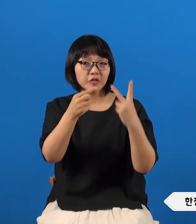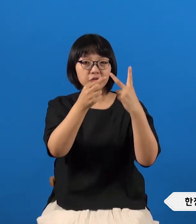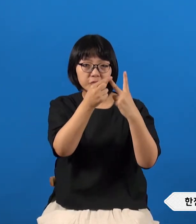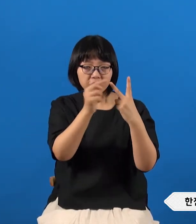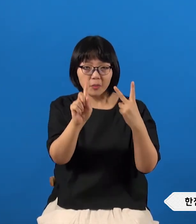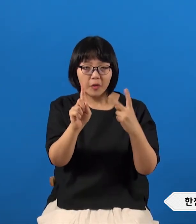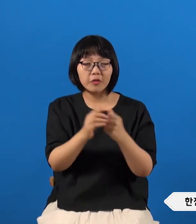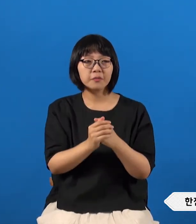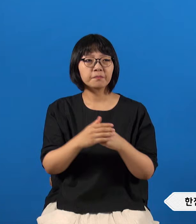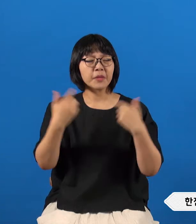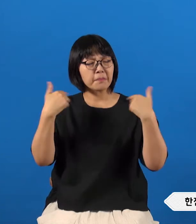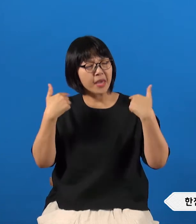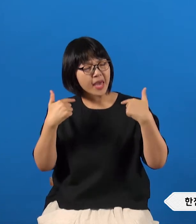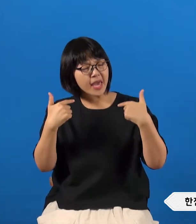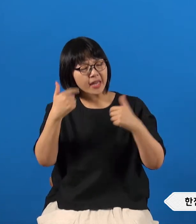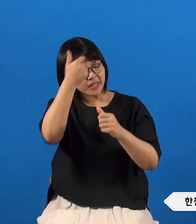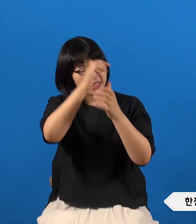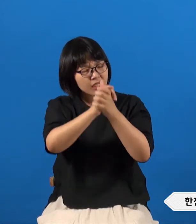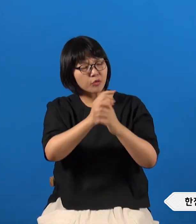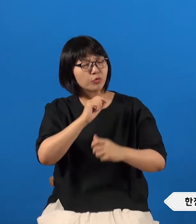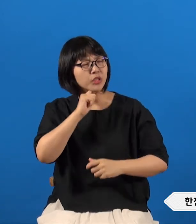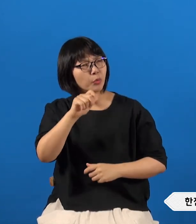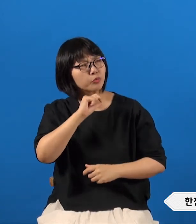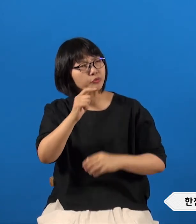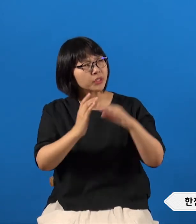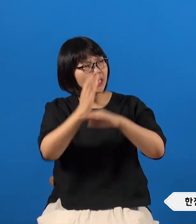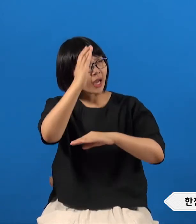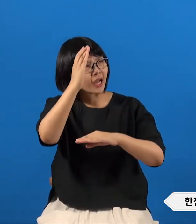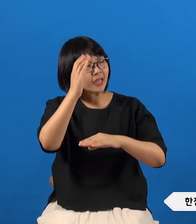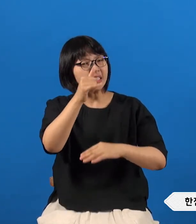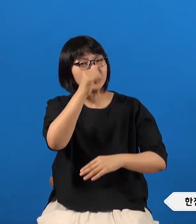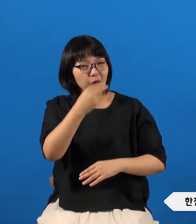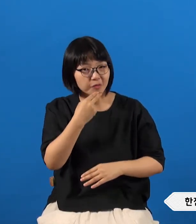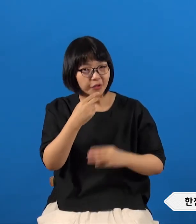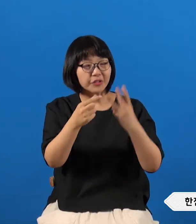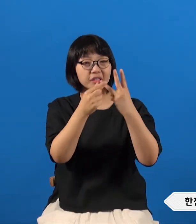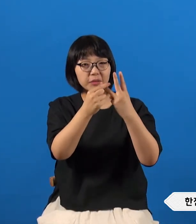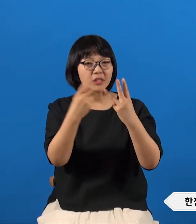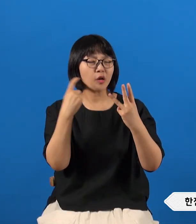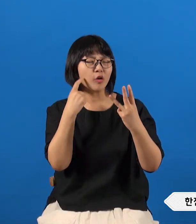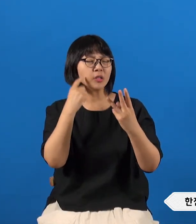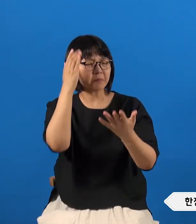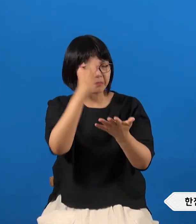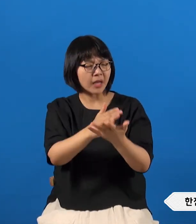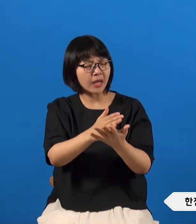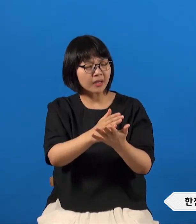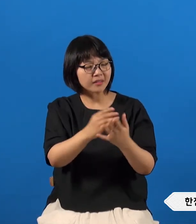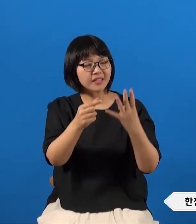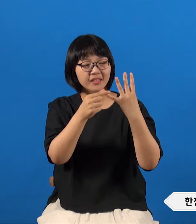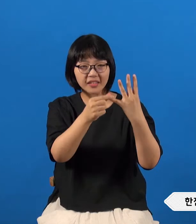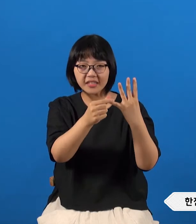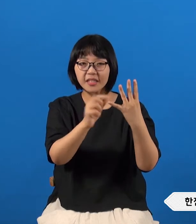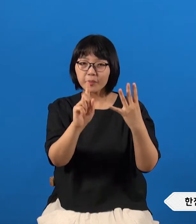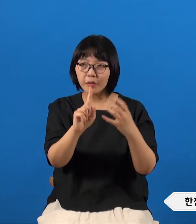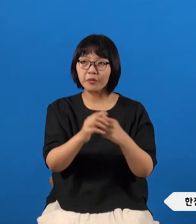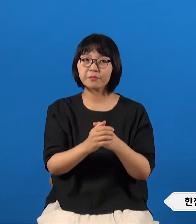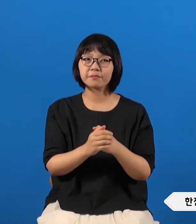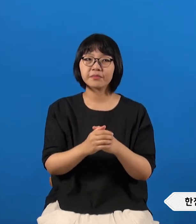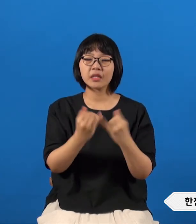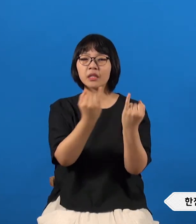것. 둘째, 매일 기도 15분 이상 할 것. 셋째, 거짓말은 절대로 하지 말 것.